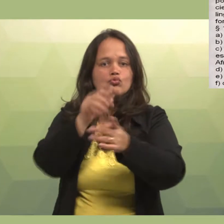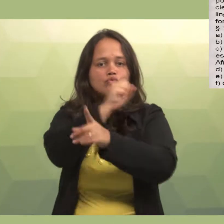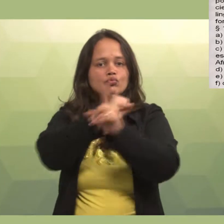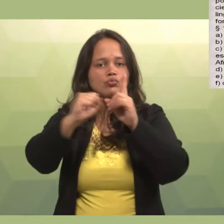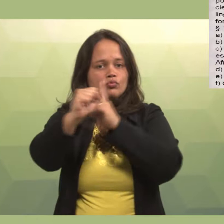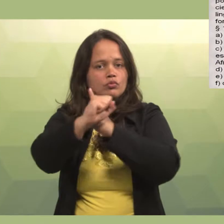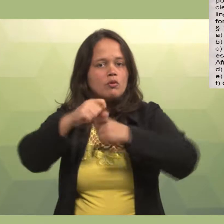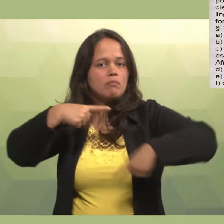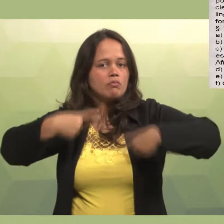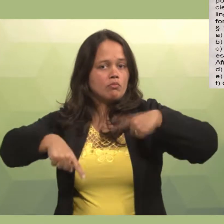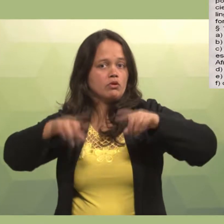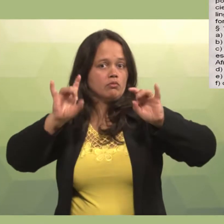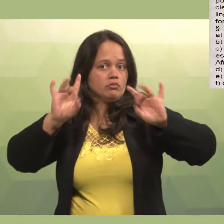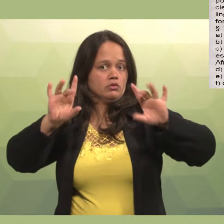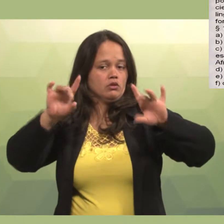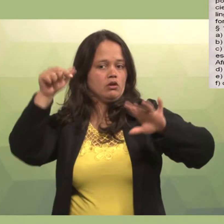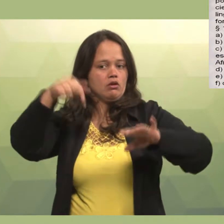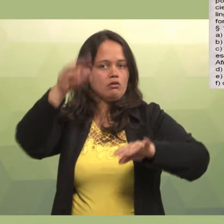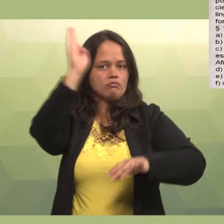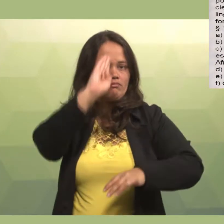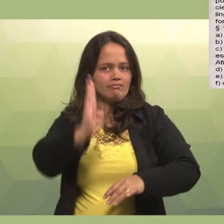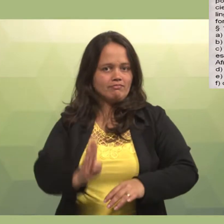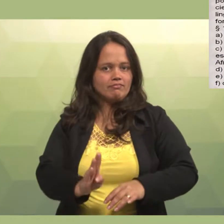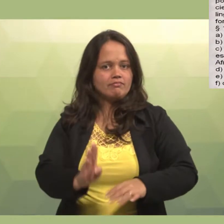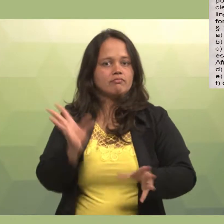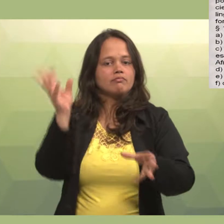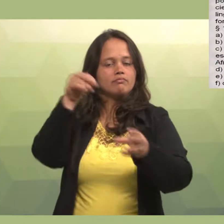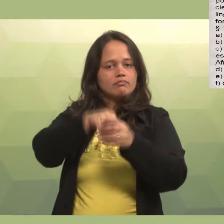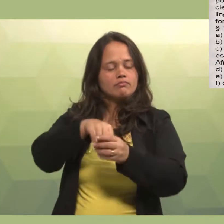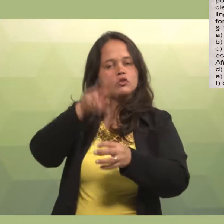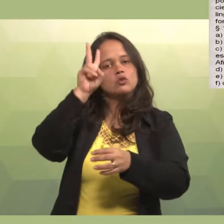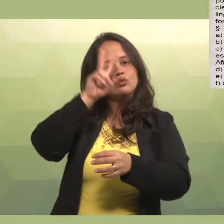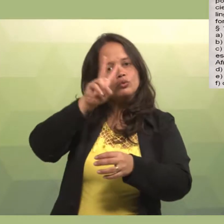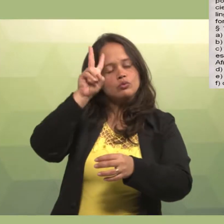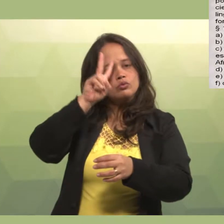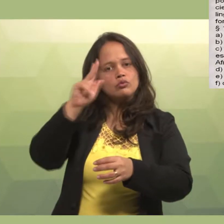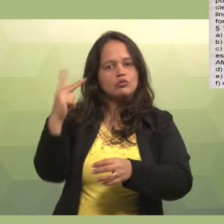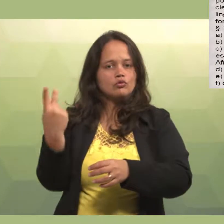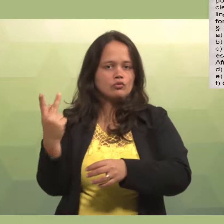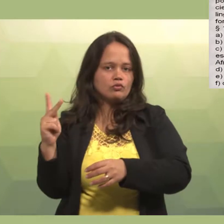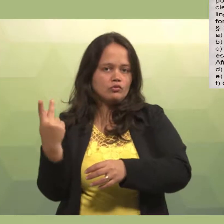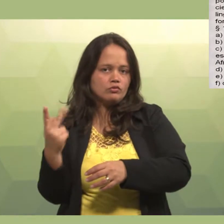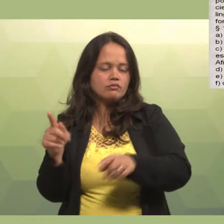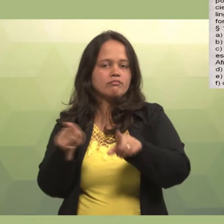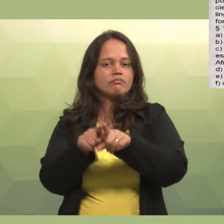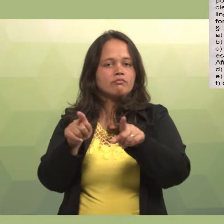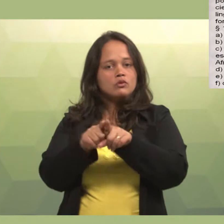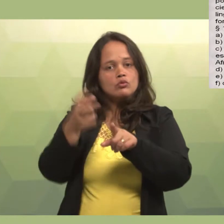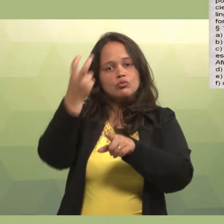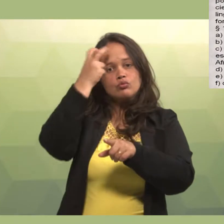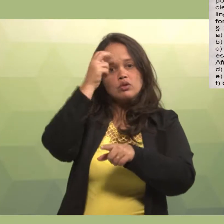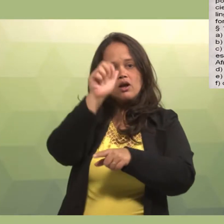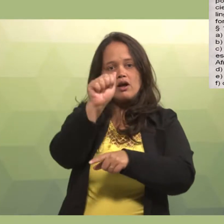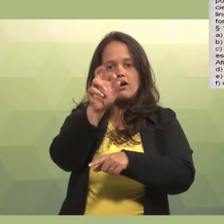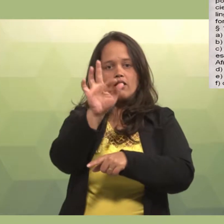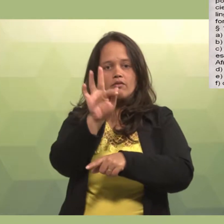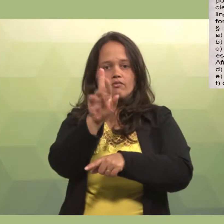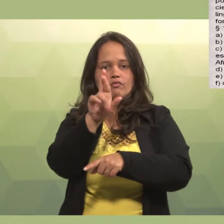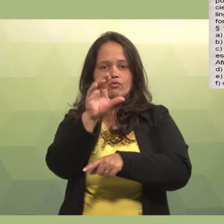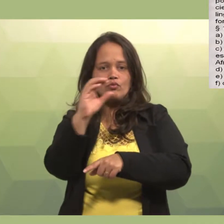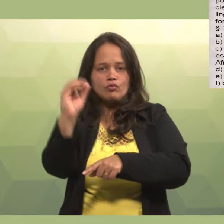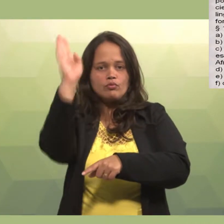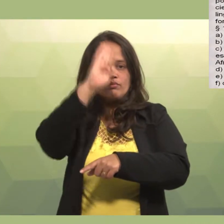da história e das culturas afro-brasileira e indígena, a arte